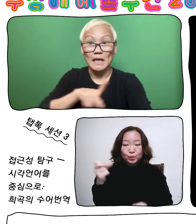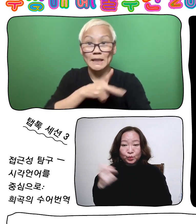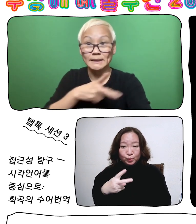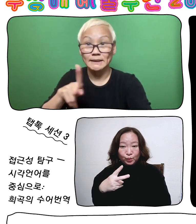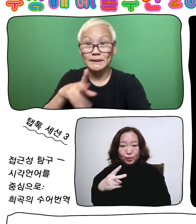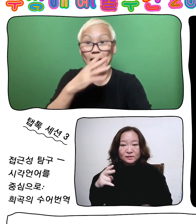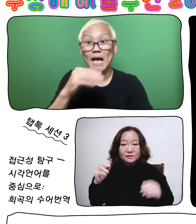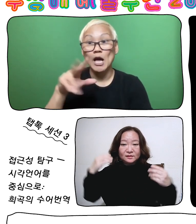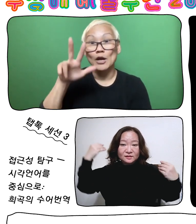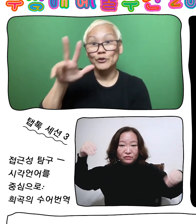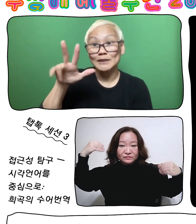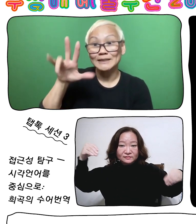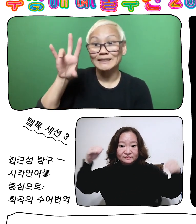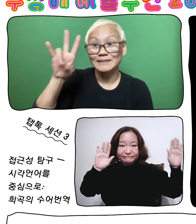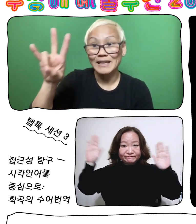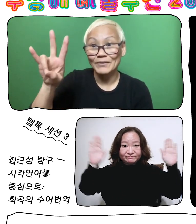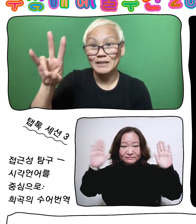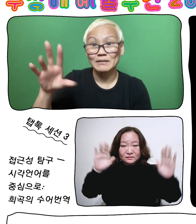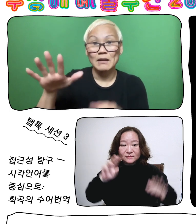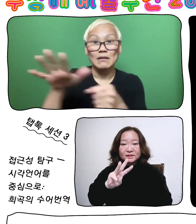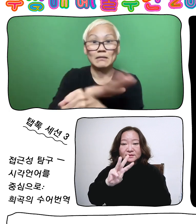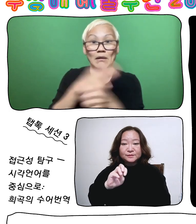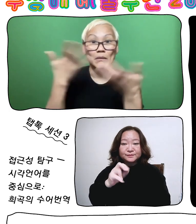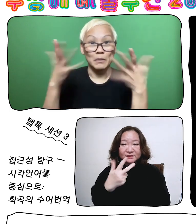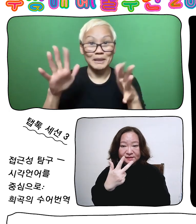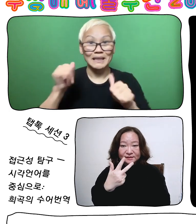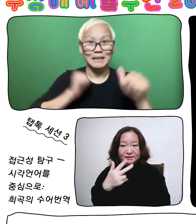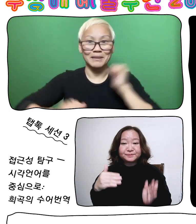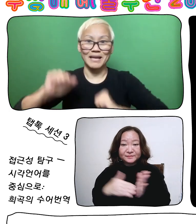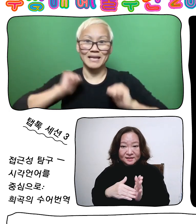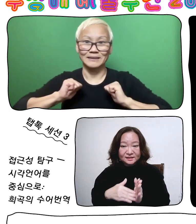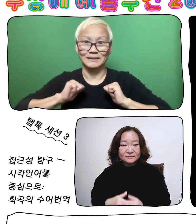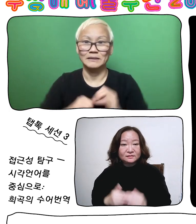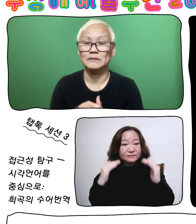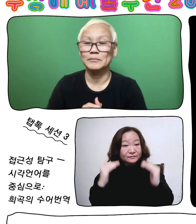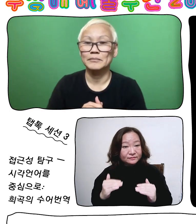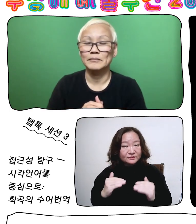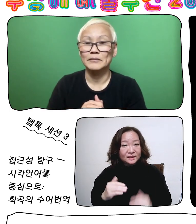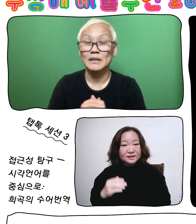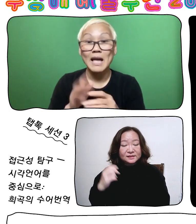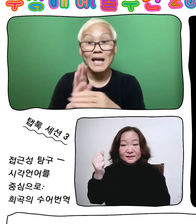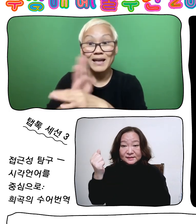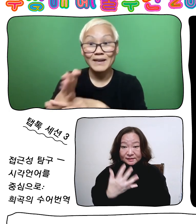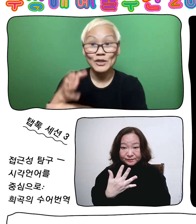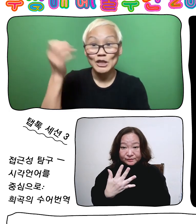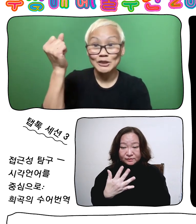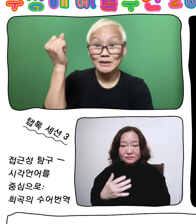그가 은퇴한 후 그의 작품들은 사절판의 형태로 첫 출간이 되었고